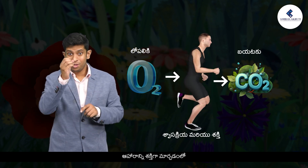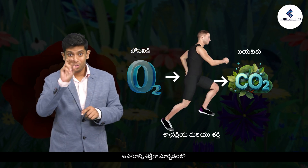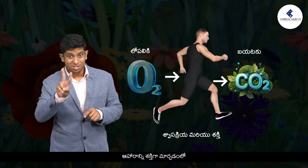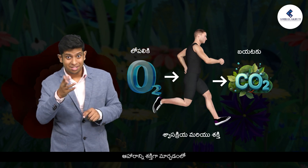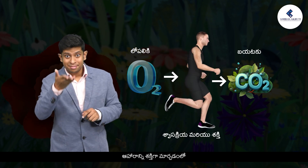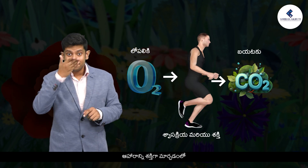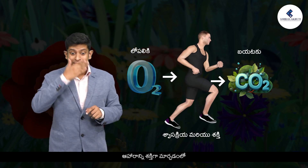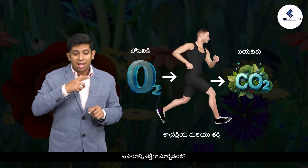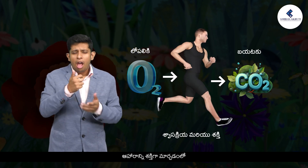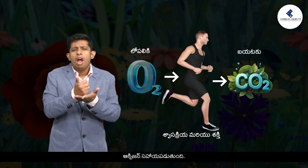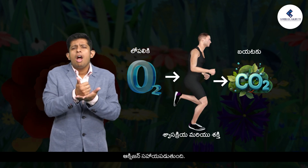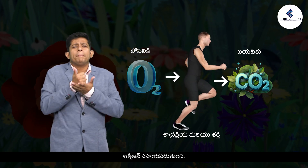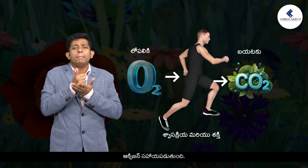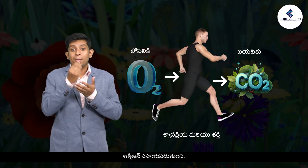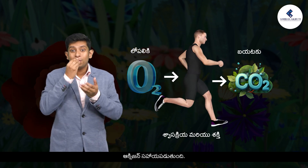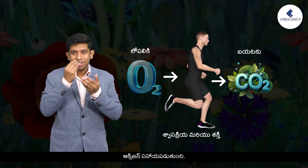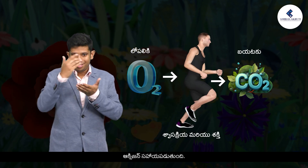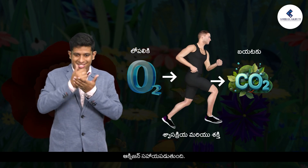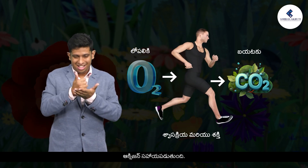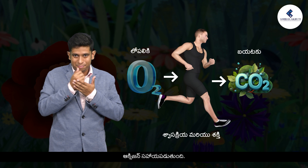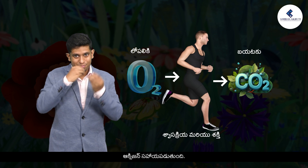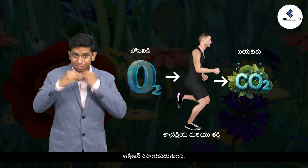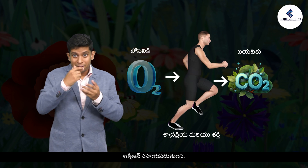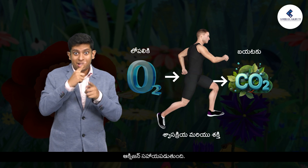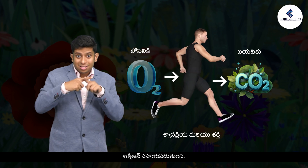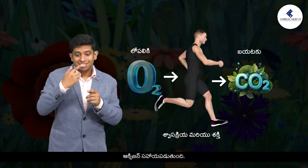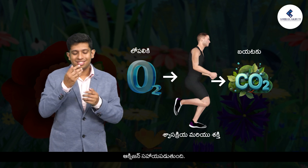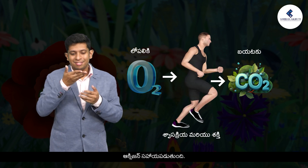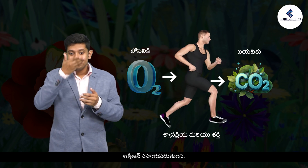ఆహారాన్ని శక్తిగా మార్చడంలో ఆక్సిజన్ సహాయపడుతుంది.